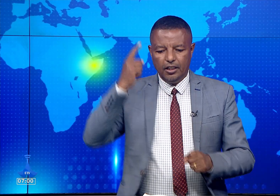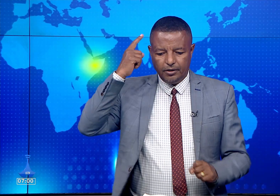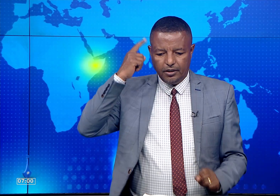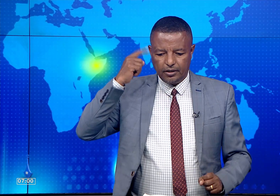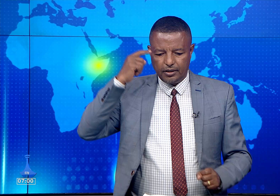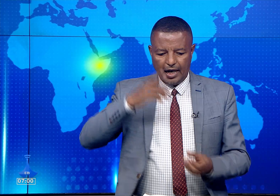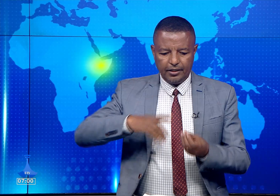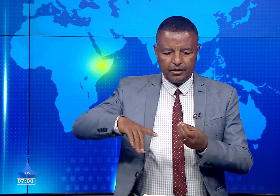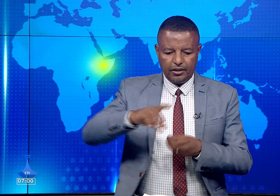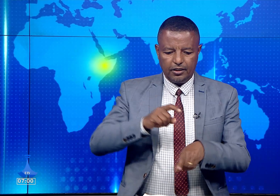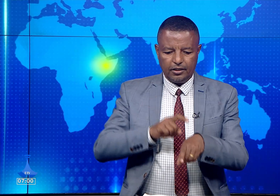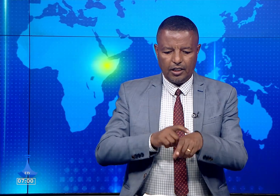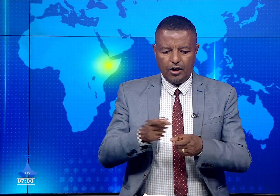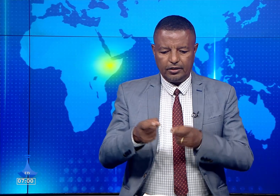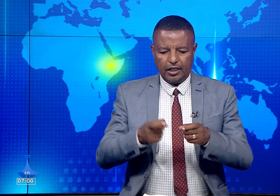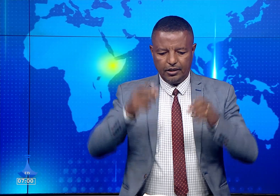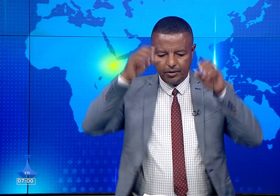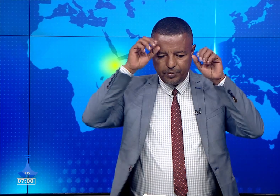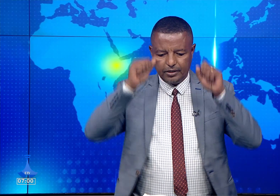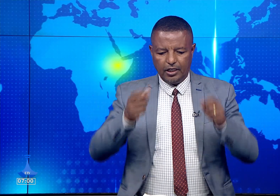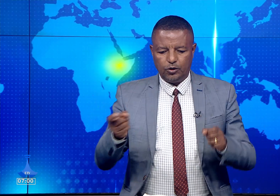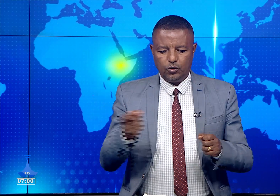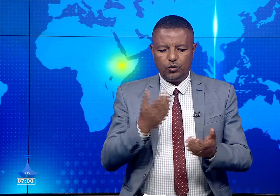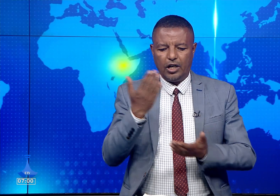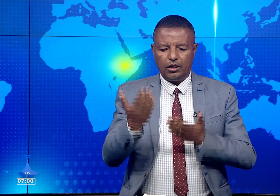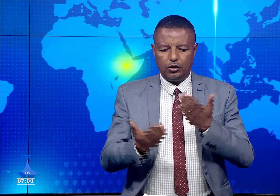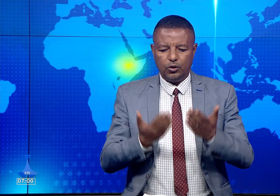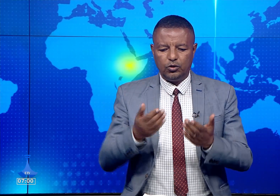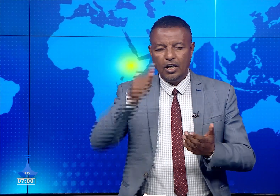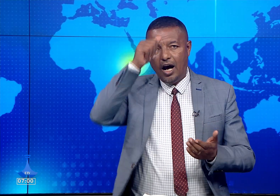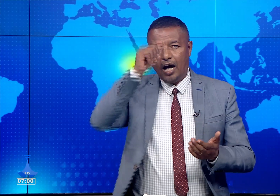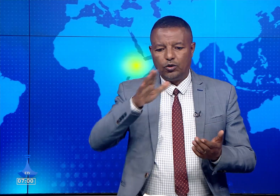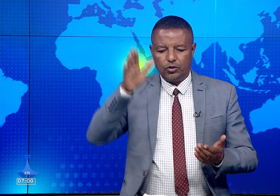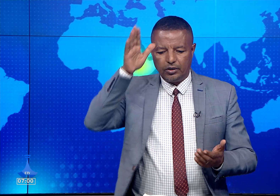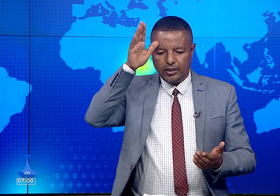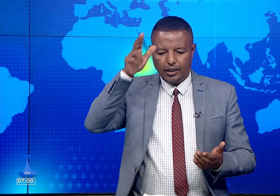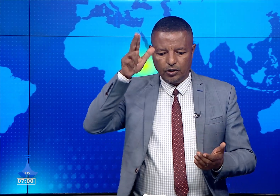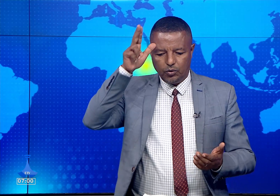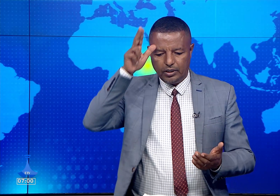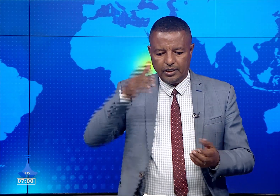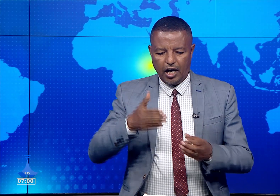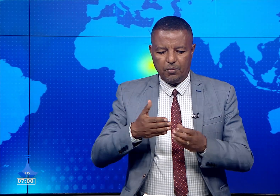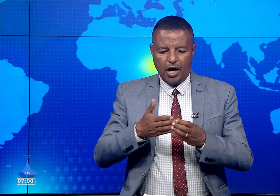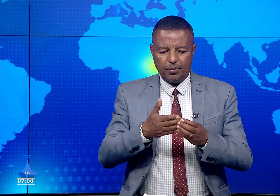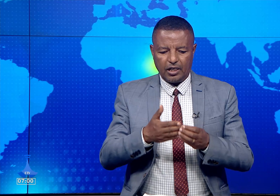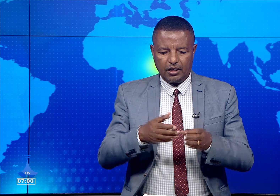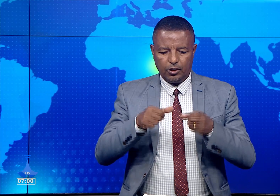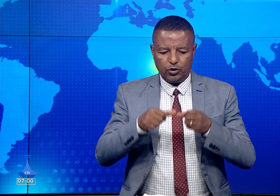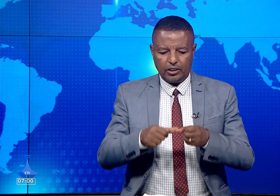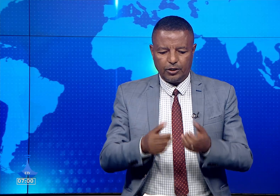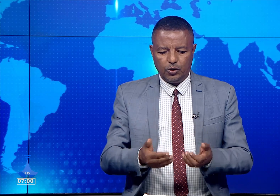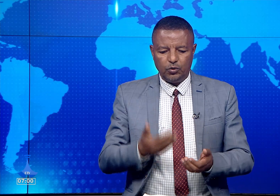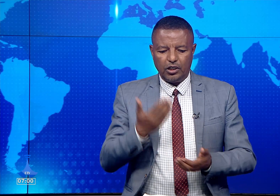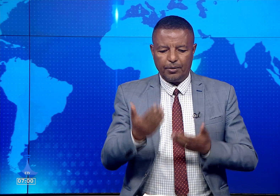ዓመታት የትግራይ ክልል ጊዜያዊ አስተዳደር ፕሬዝዳንት ሆነው ያገለገሉት አቶ ጌታቸው ረዳ